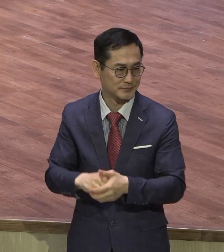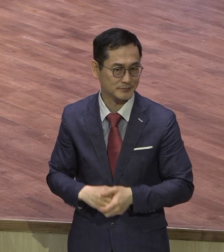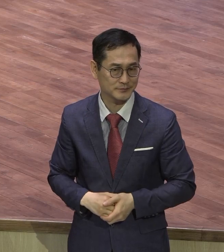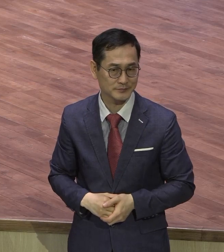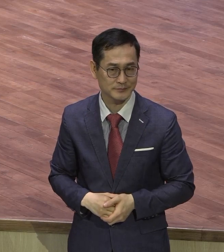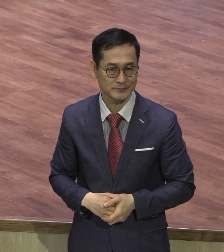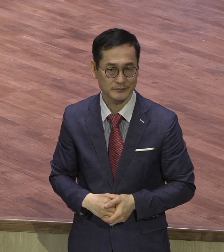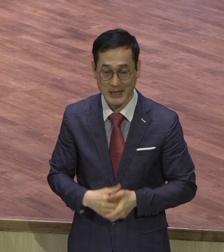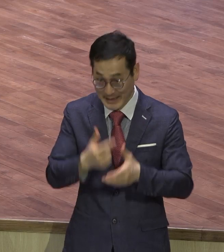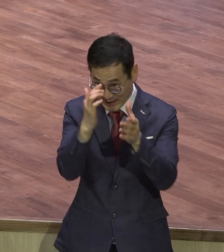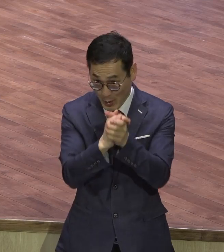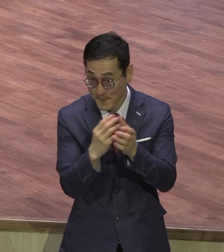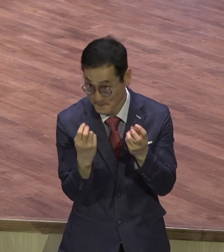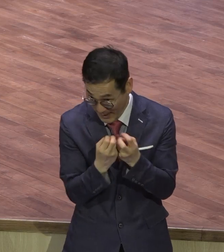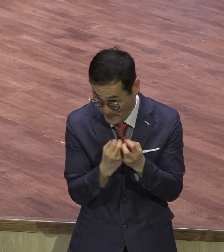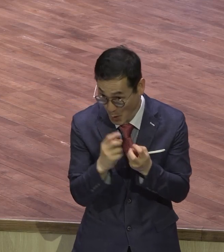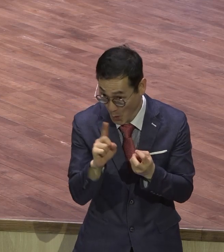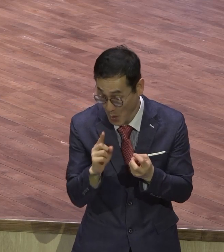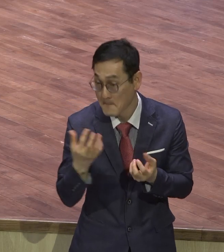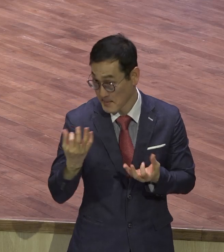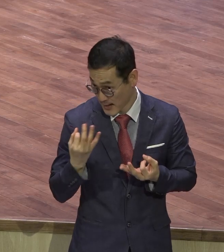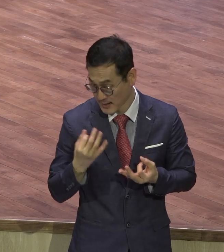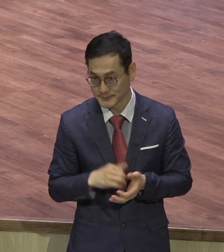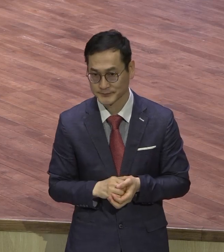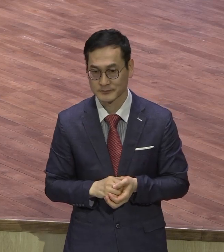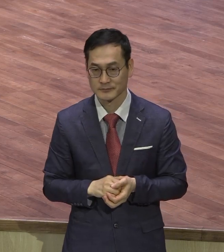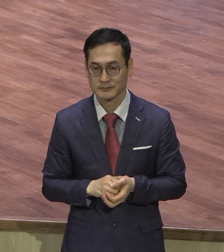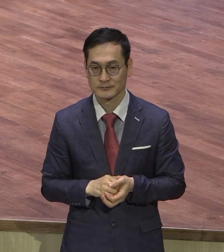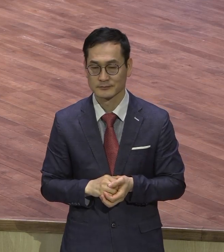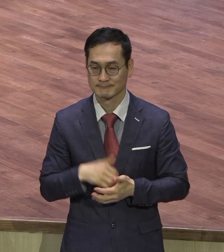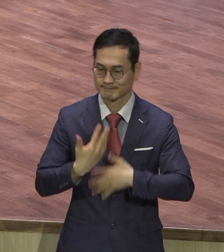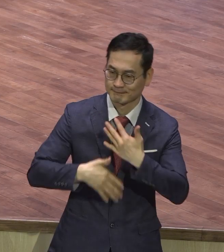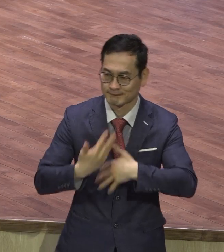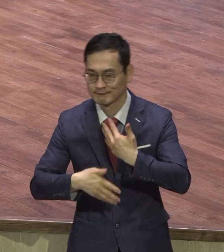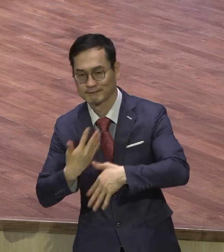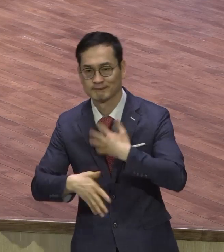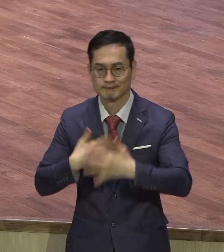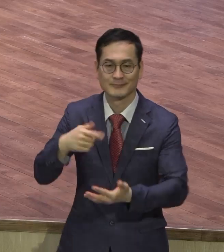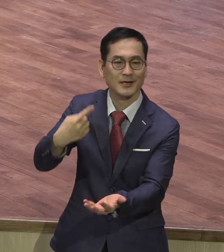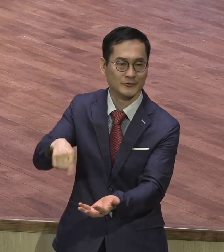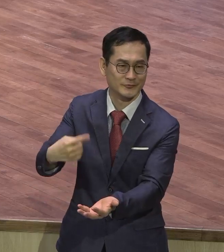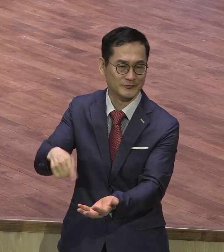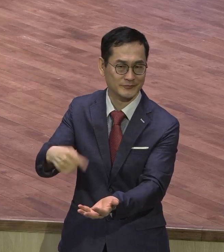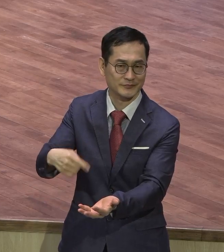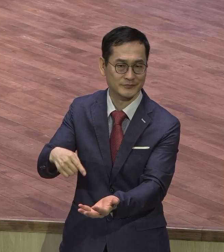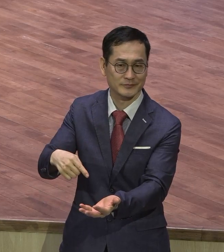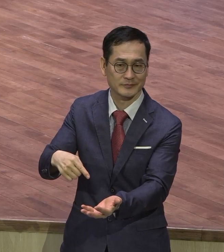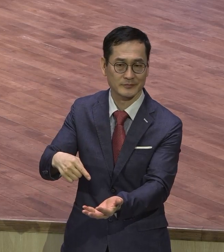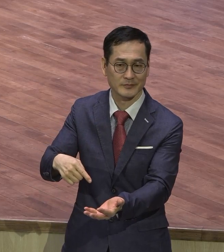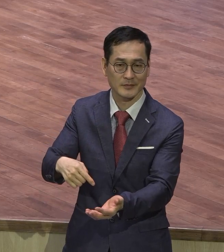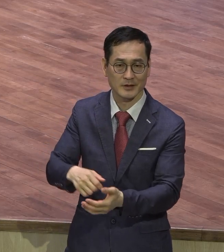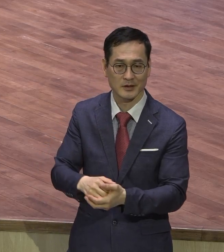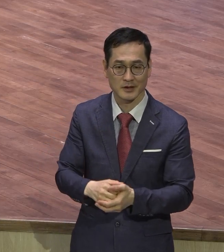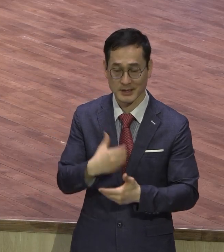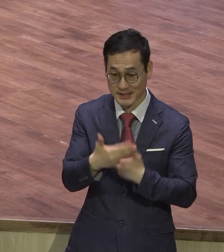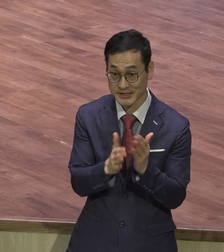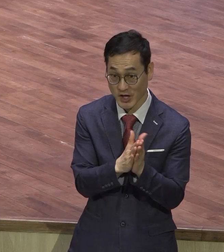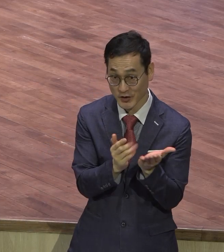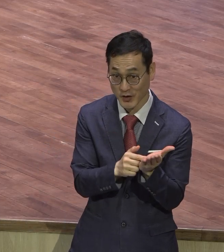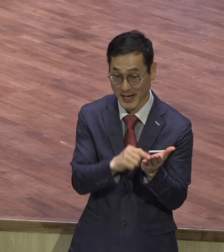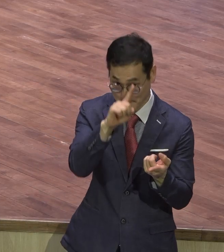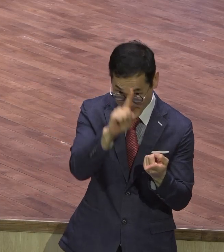기도하라. 예수님께 가르쳐주신 기도라 해서 주기도문인데 이 기도는요 성경적 기도